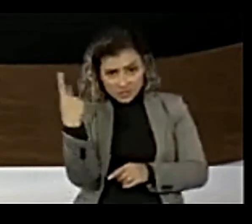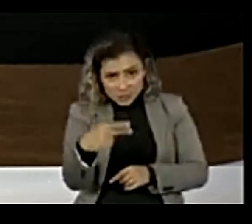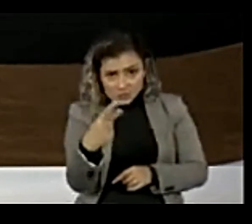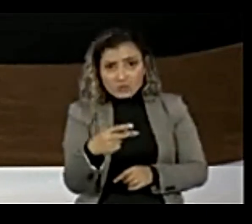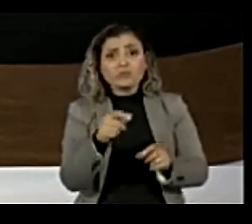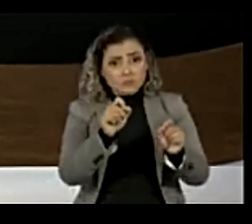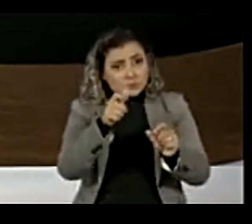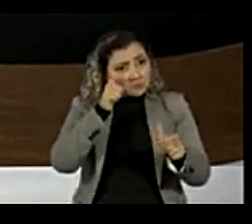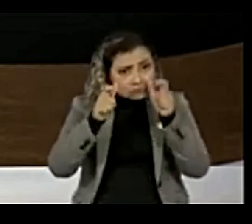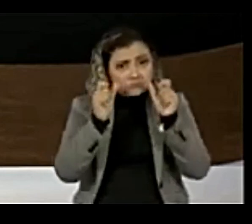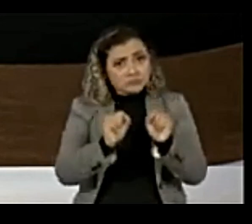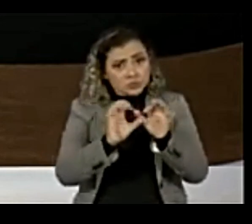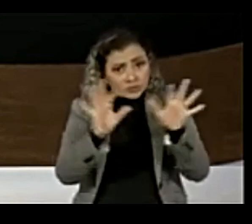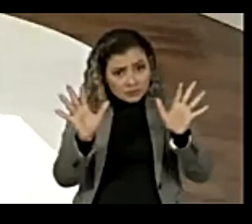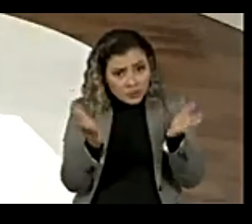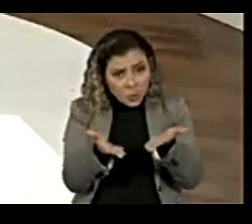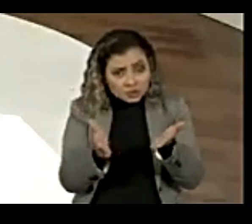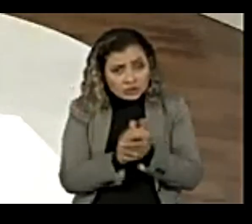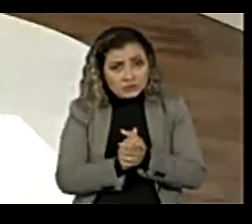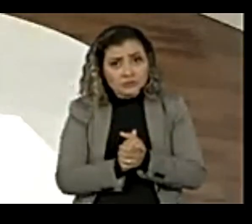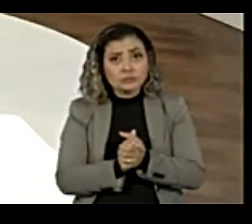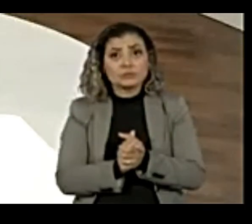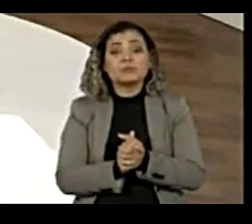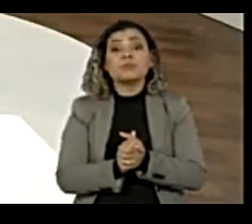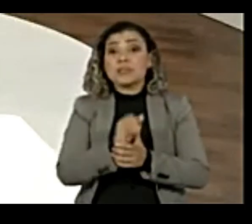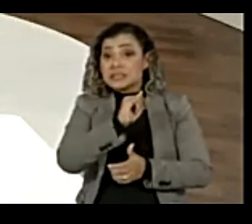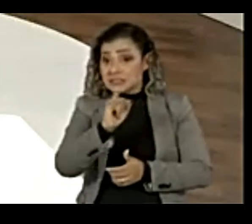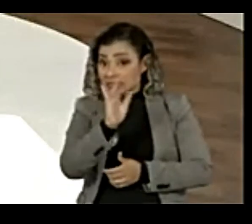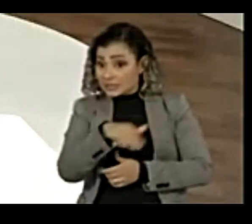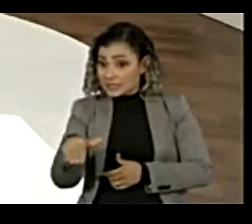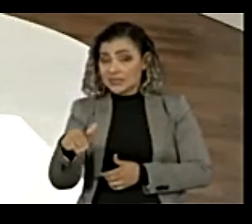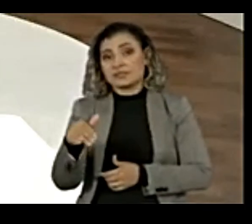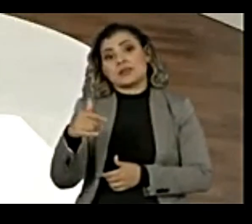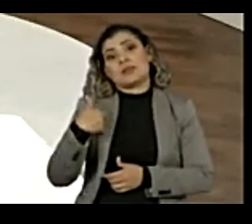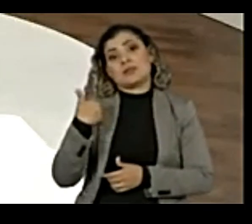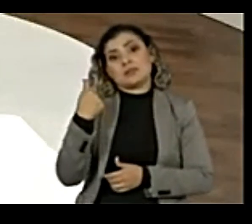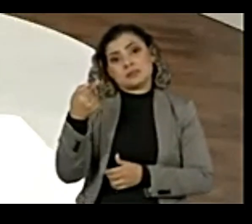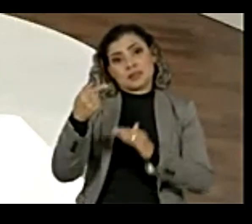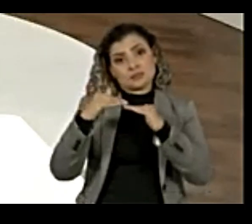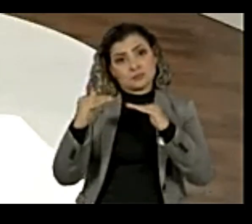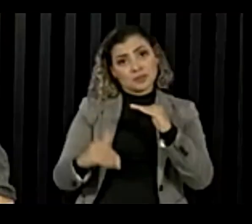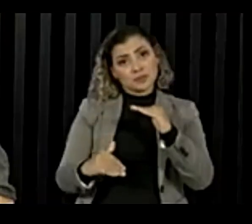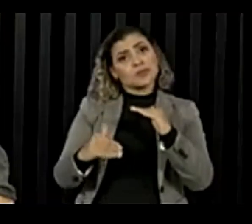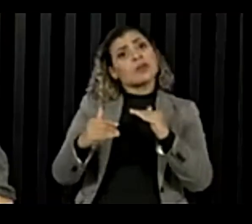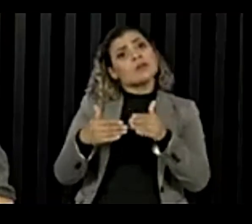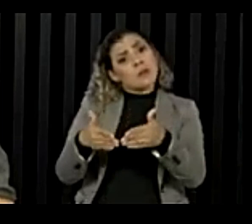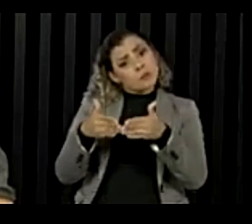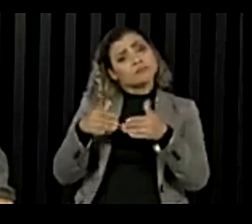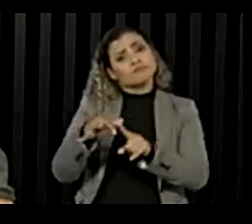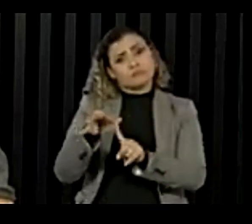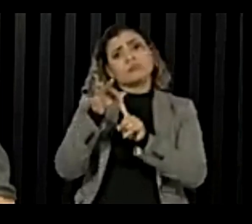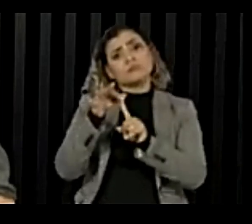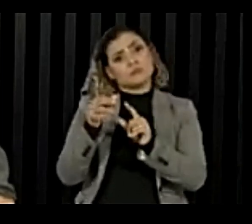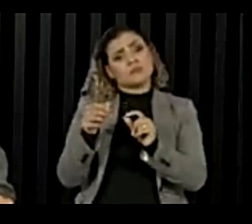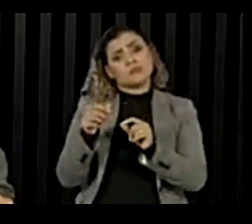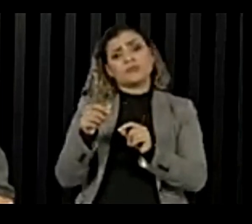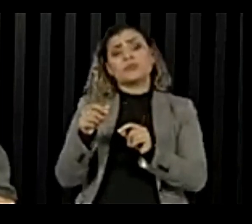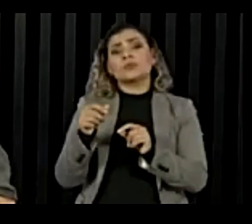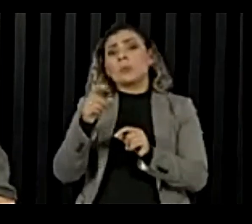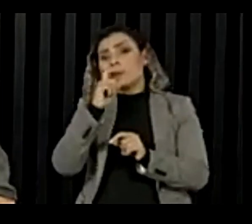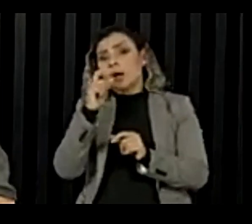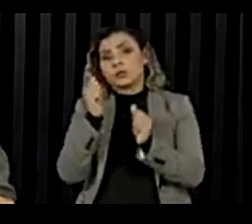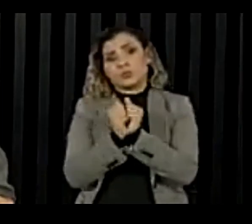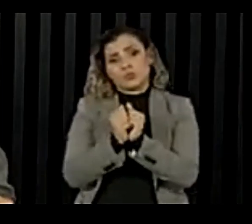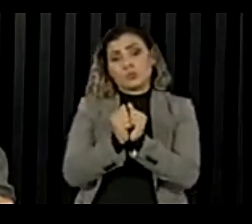um filho, é isso? Se a criança tiver menos de 7 anos, eu recomendo que assista com o pai junto. Se eu tiver